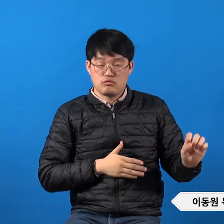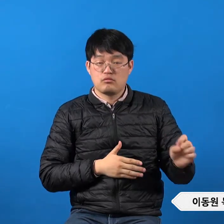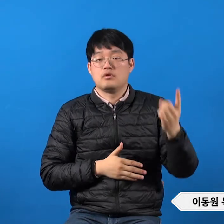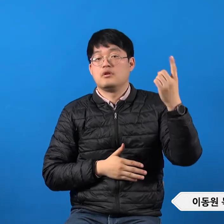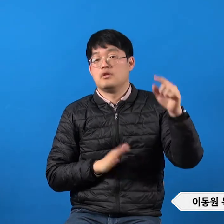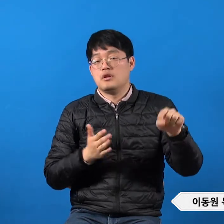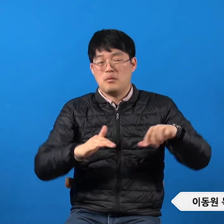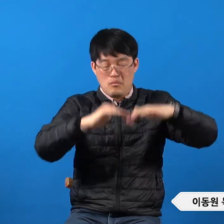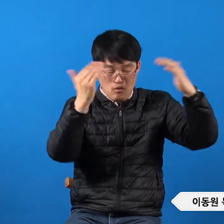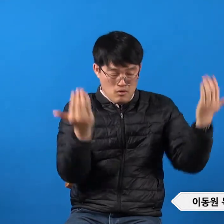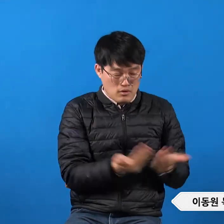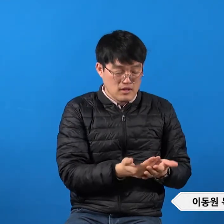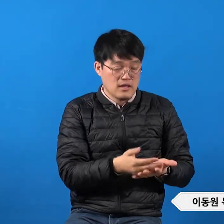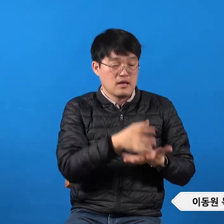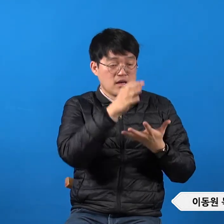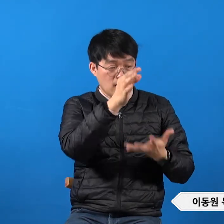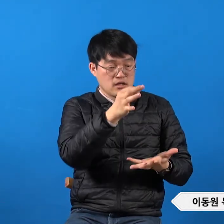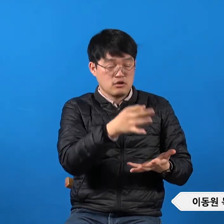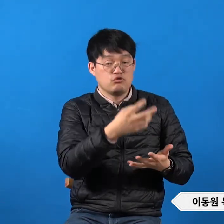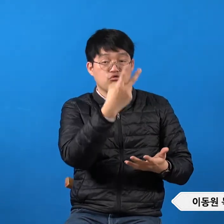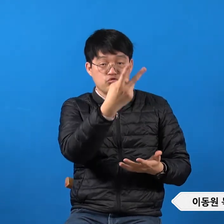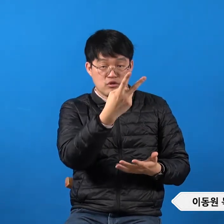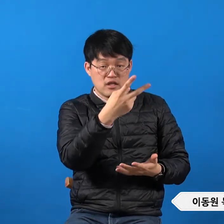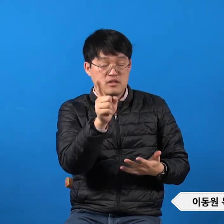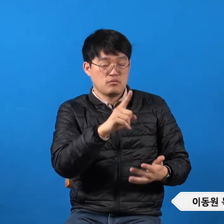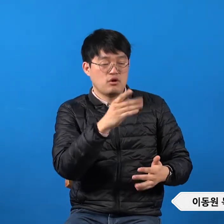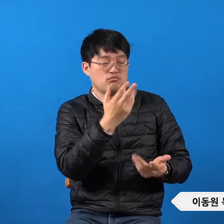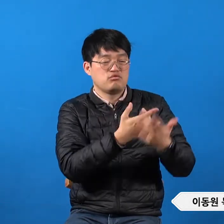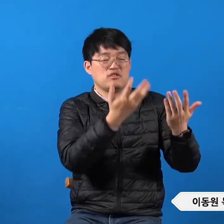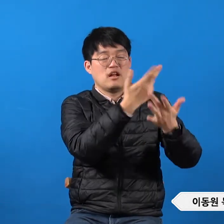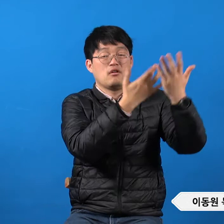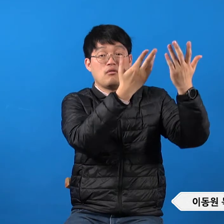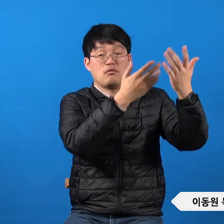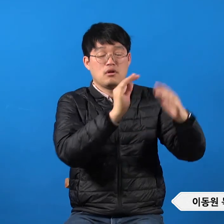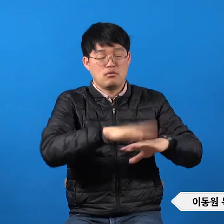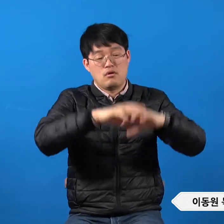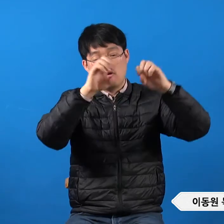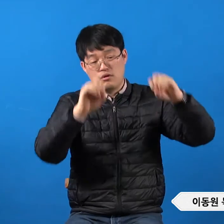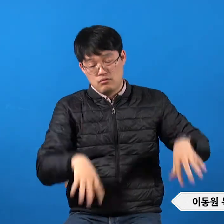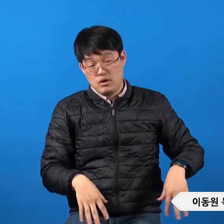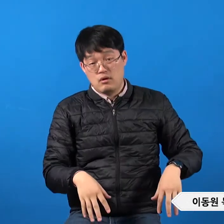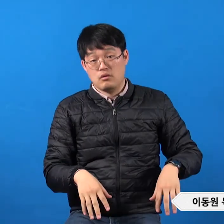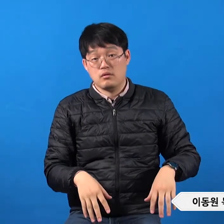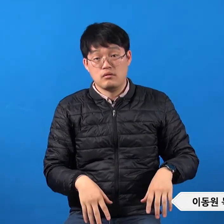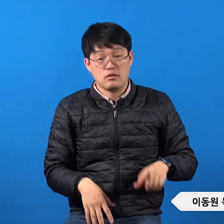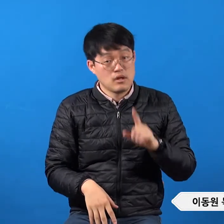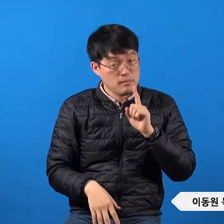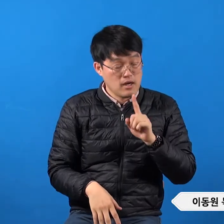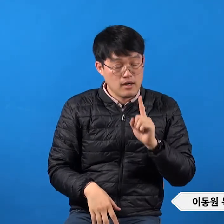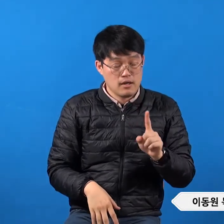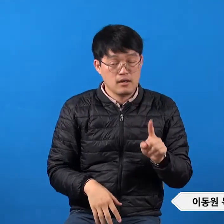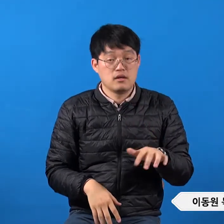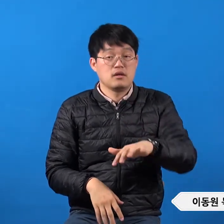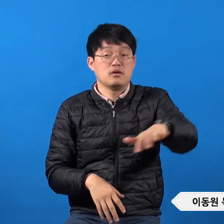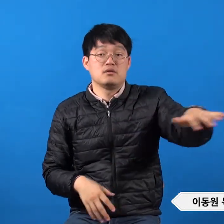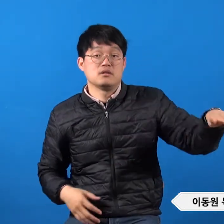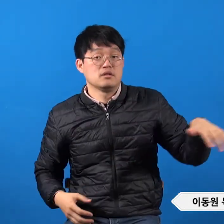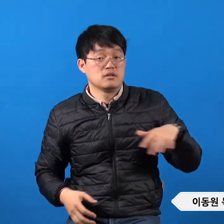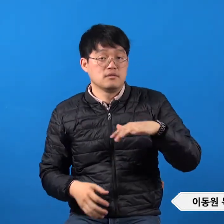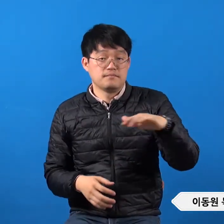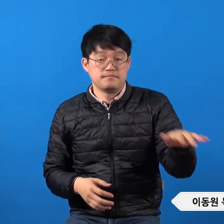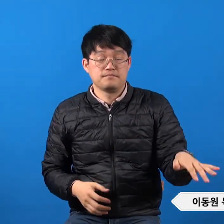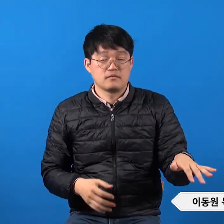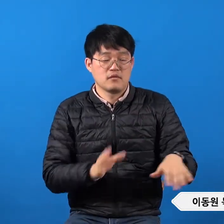세상에 있는 모든 것, 그 모든 가치를 두 가지의 단어로 설명했어요. 이 모든 것은 헛된 것, 불탈